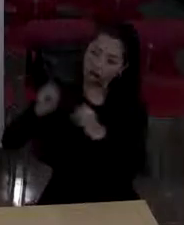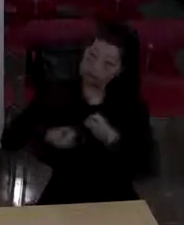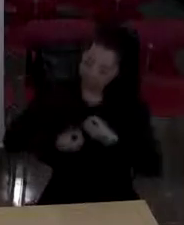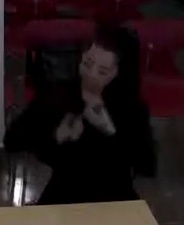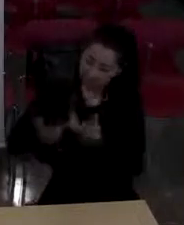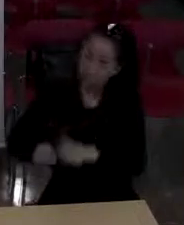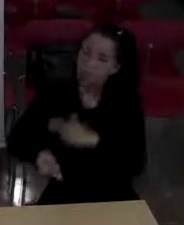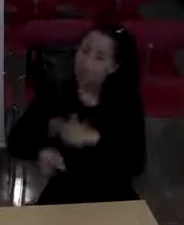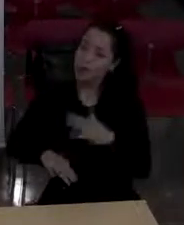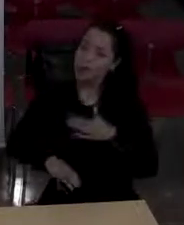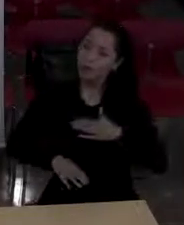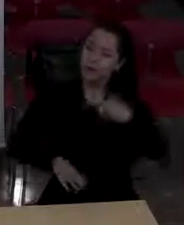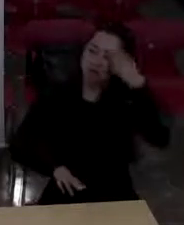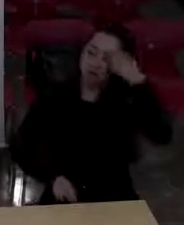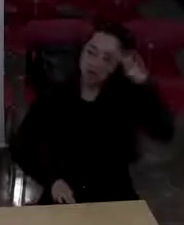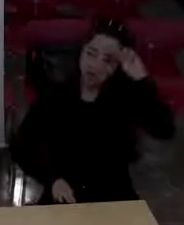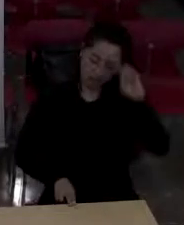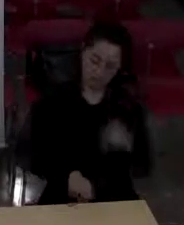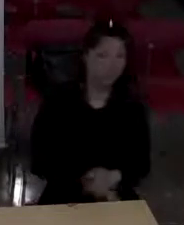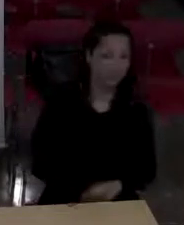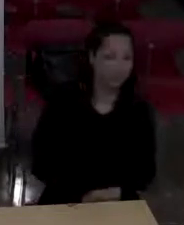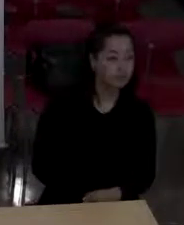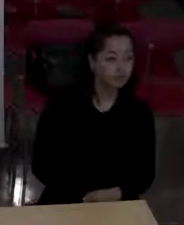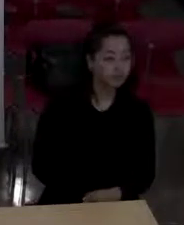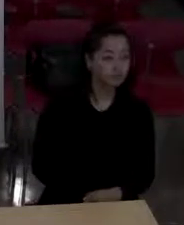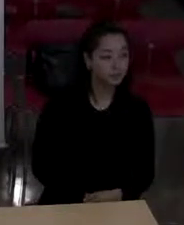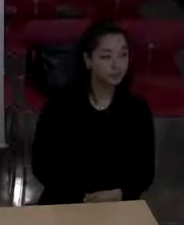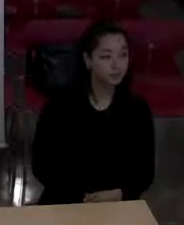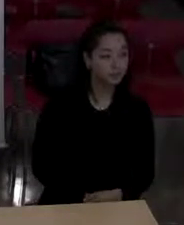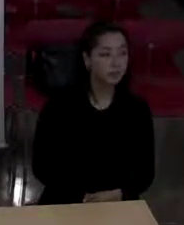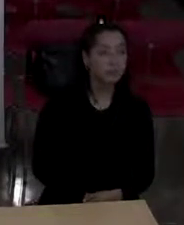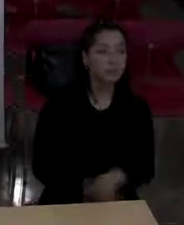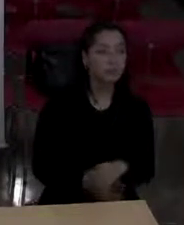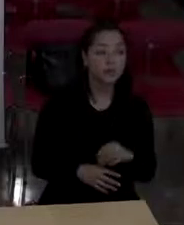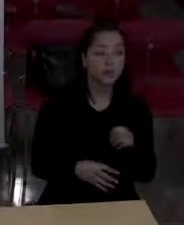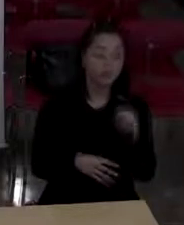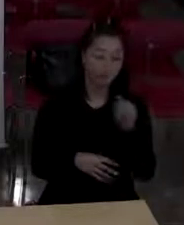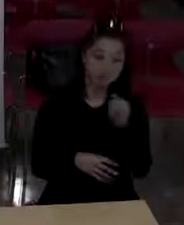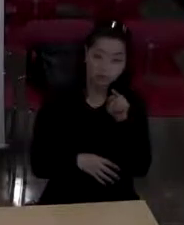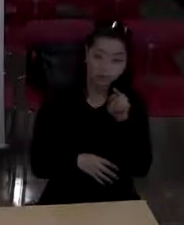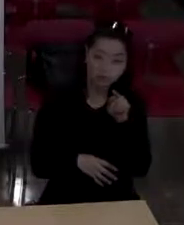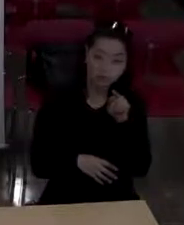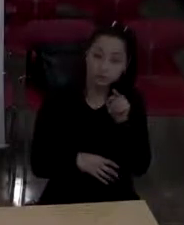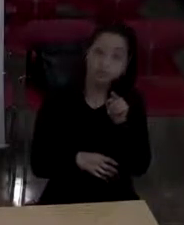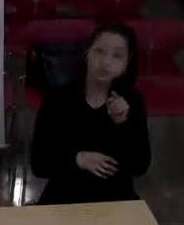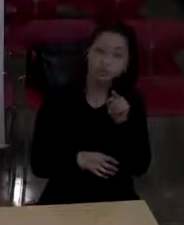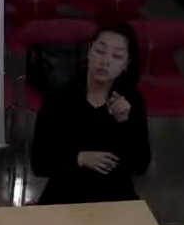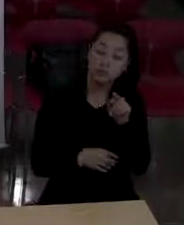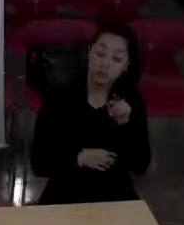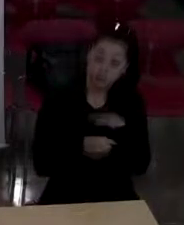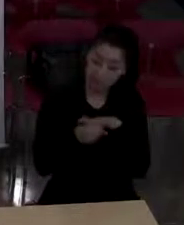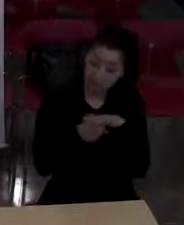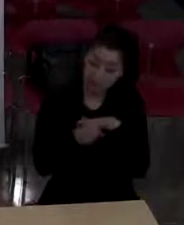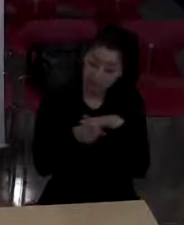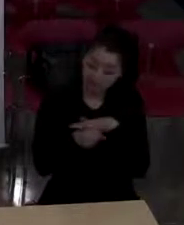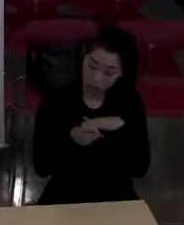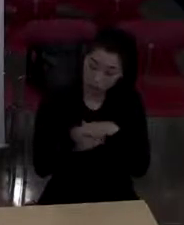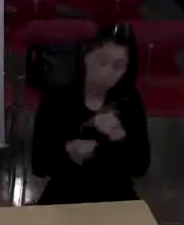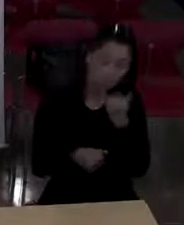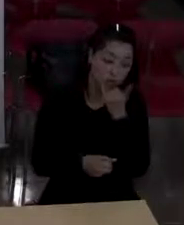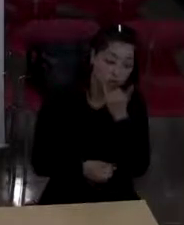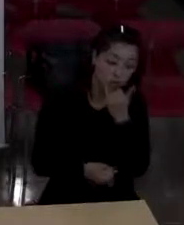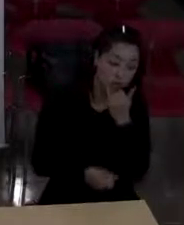unos modelos que se le han dado a los niños, pero entonces aquí ya es cómo poderse distanciar en ausencia de ellos y cómo yo hacer esa imitación de